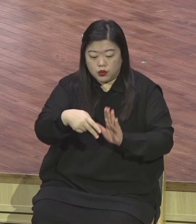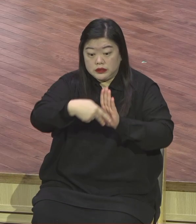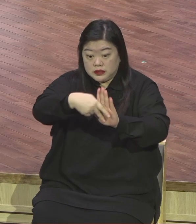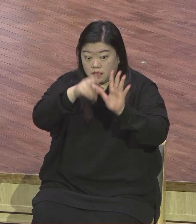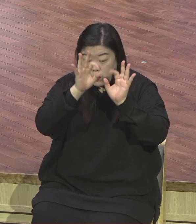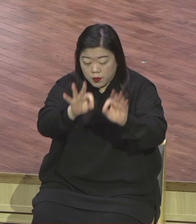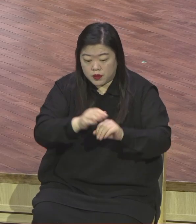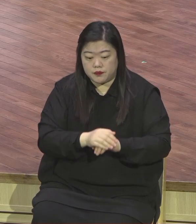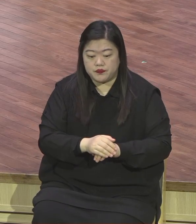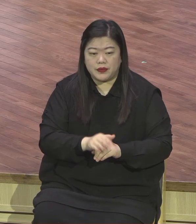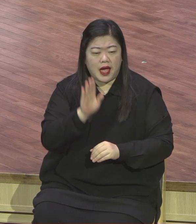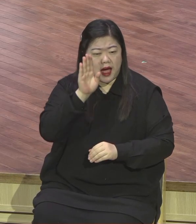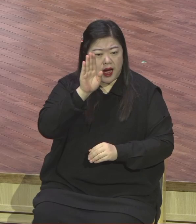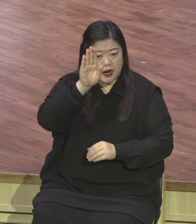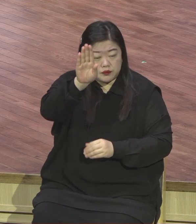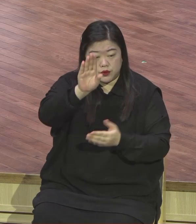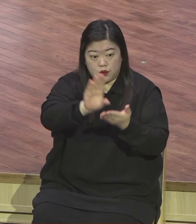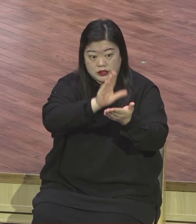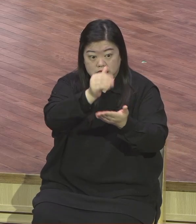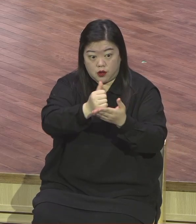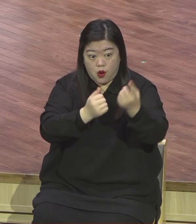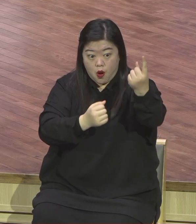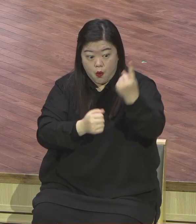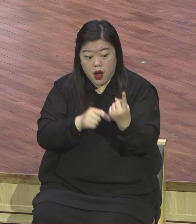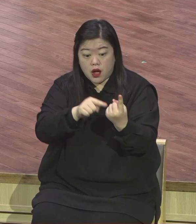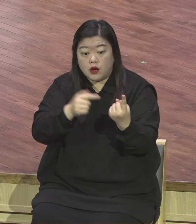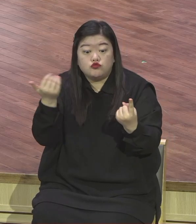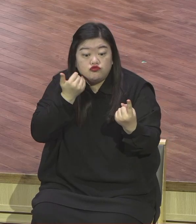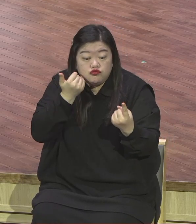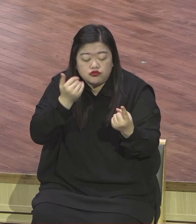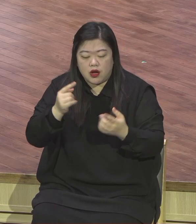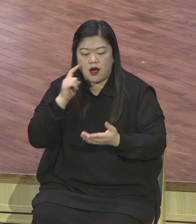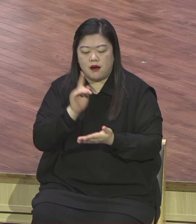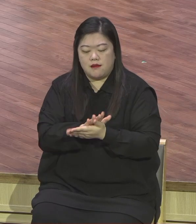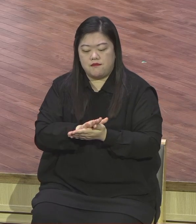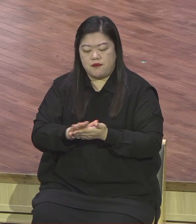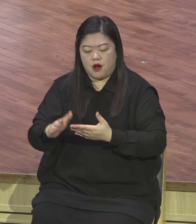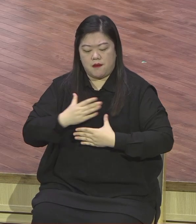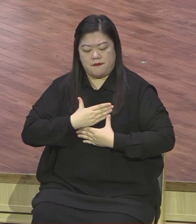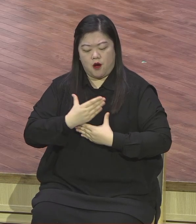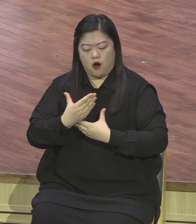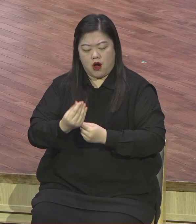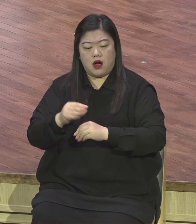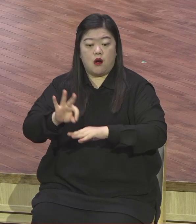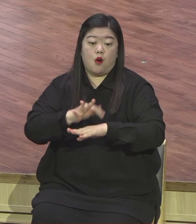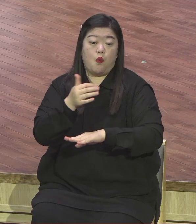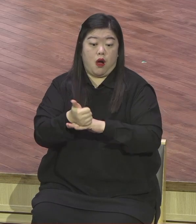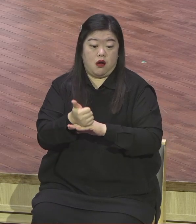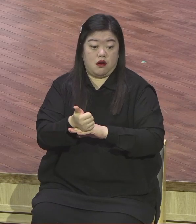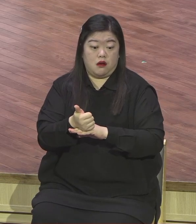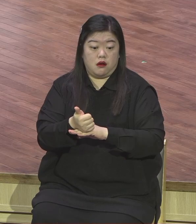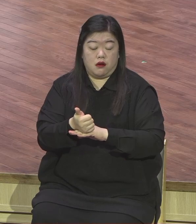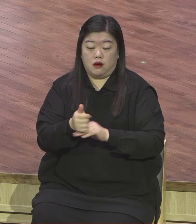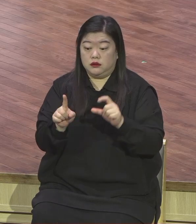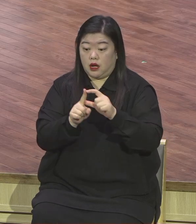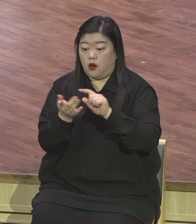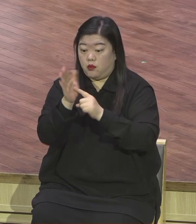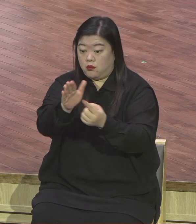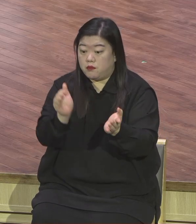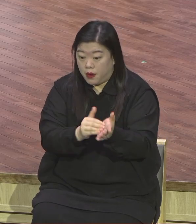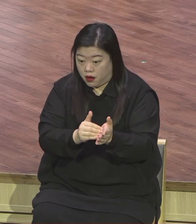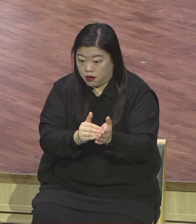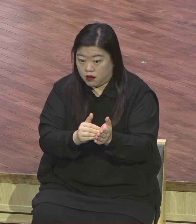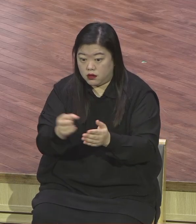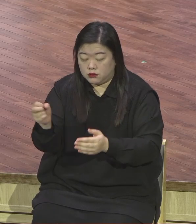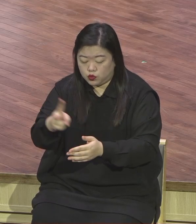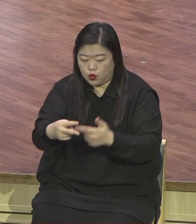9장 6절에 보면 장차오실 그리스도를 평강의 왕이다. 평강의 왕이다. 예언했습니다. 그리고 누가 보면 2장